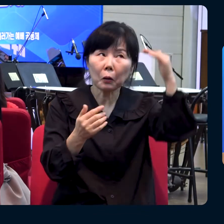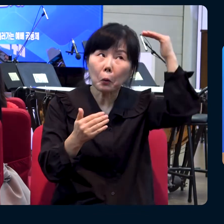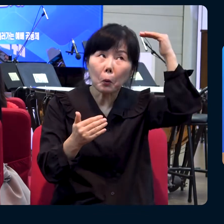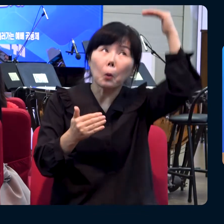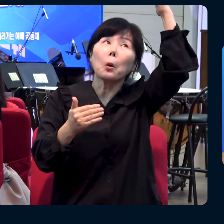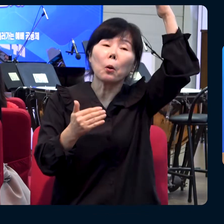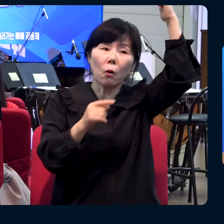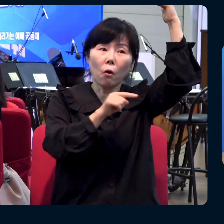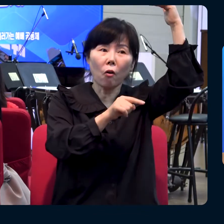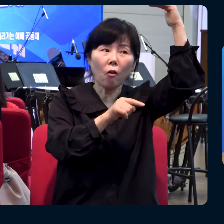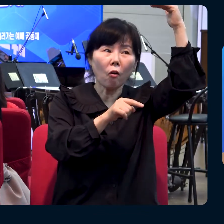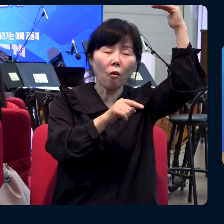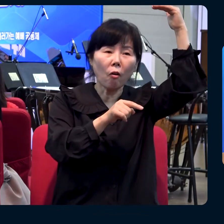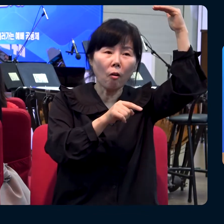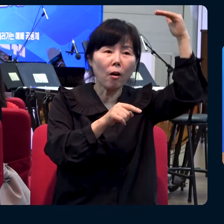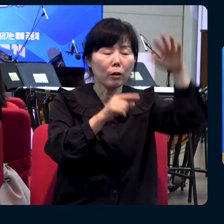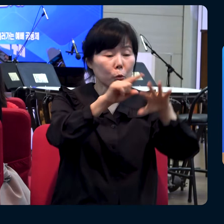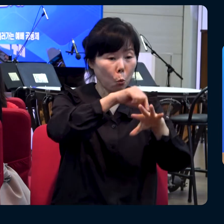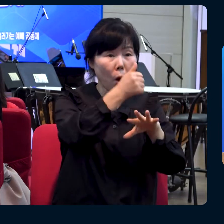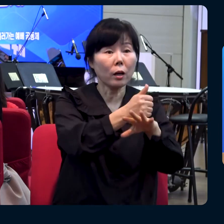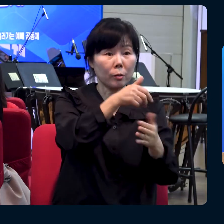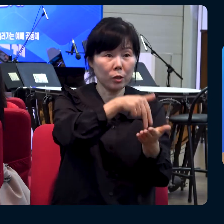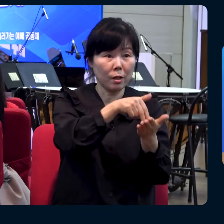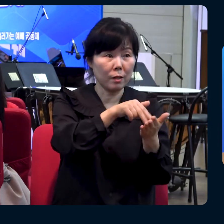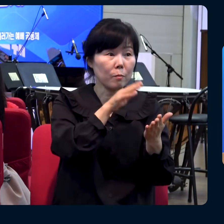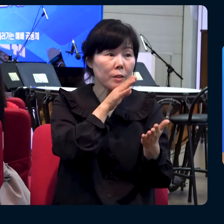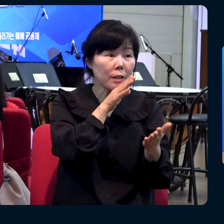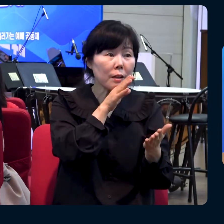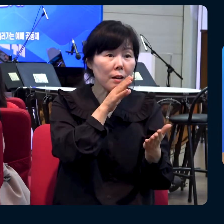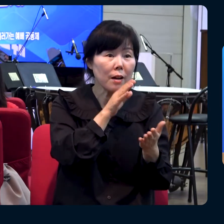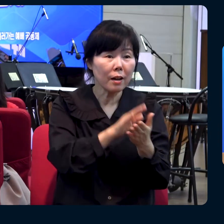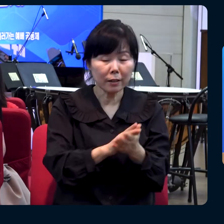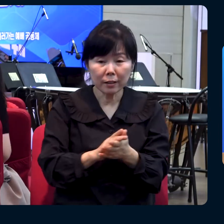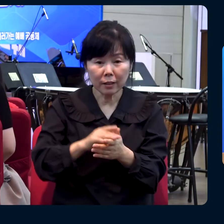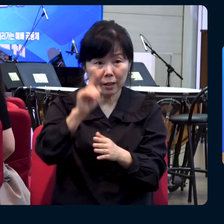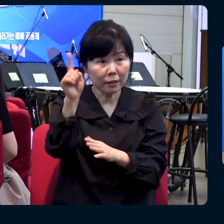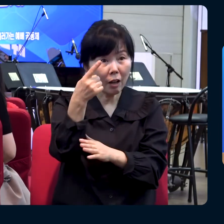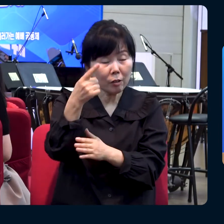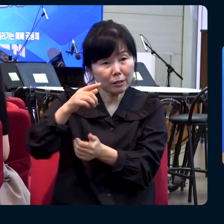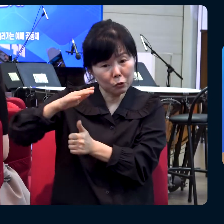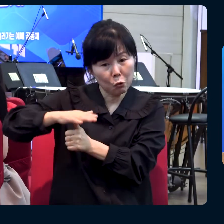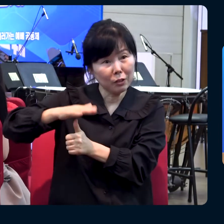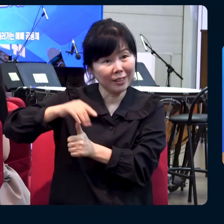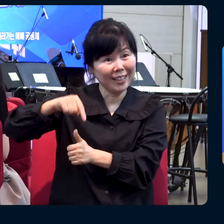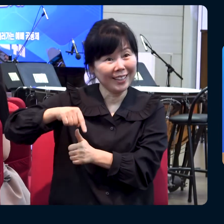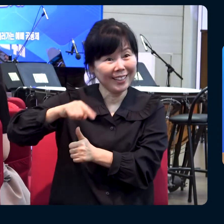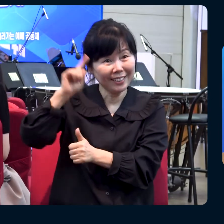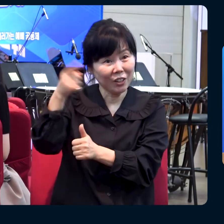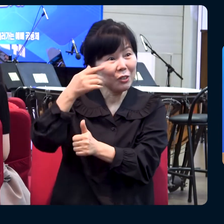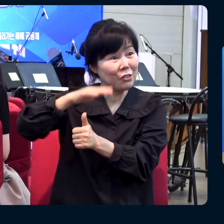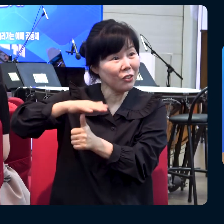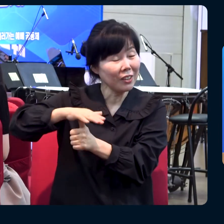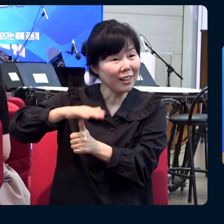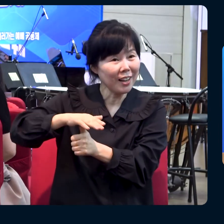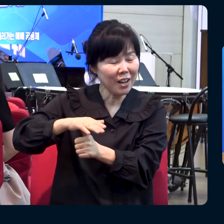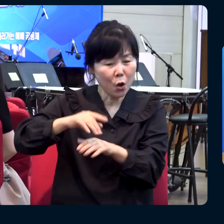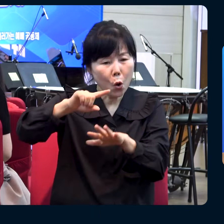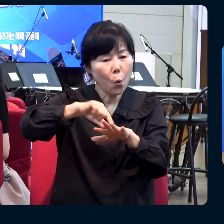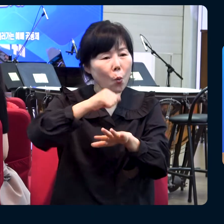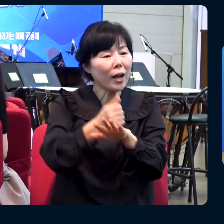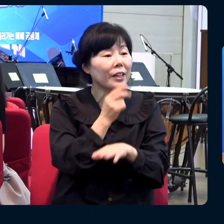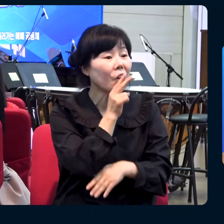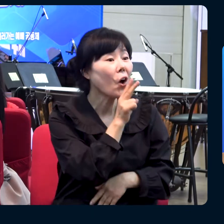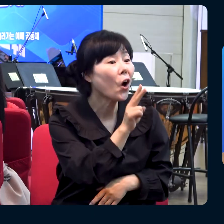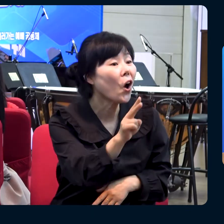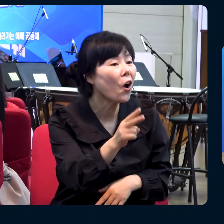얘기합니다. 그리고 직분이 왕입니다. 근데 소년이 왕 앞에 섰을 때 뭐라고 말하냐면